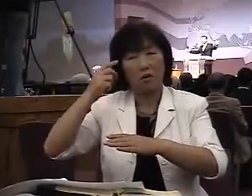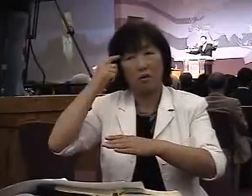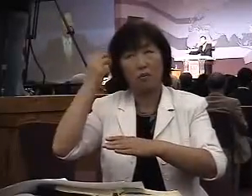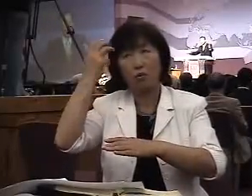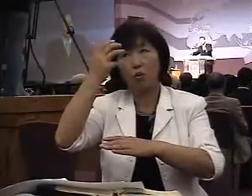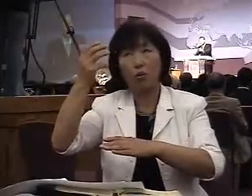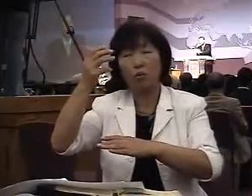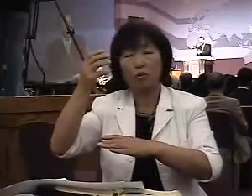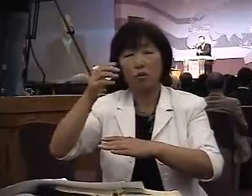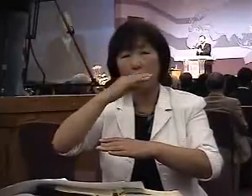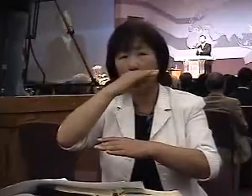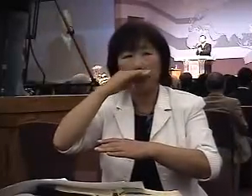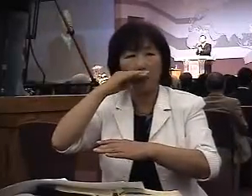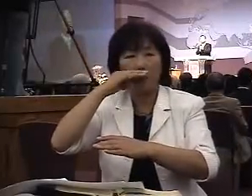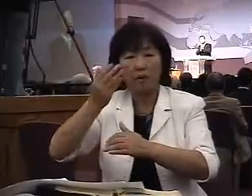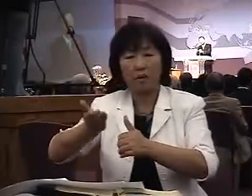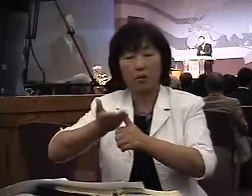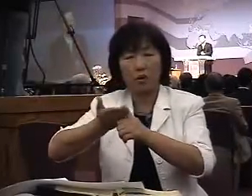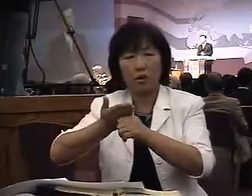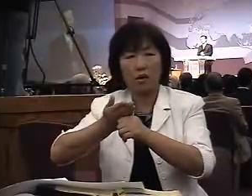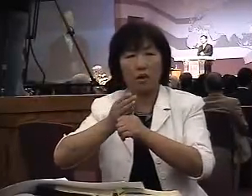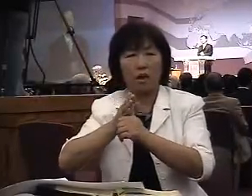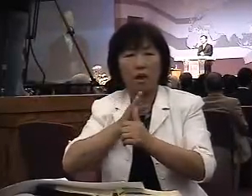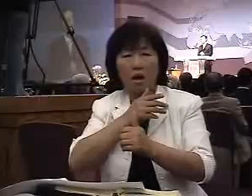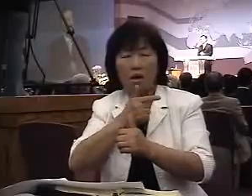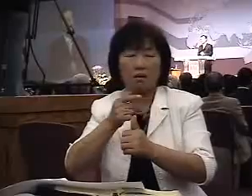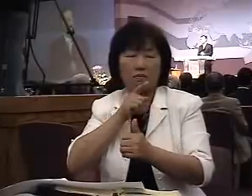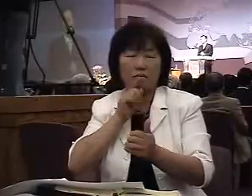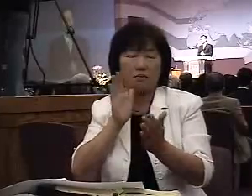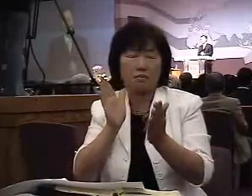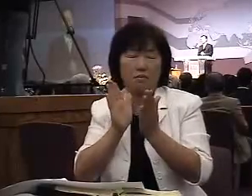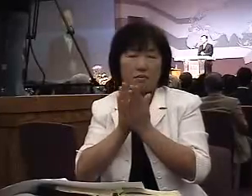것이 얼마나 밀접한 관계를 이루고 있습니까?